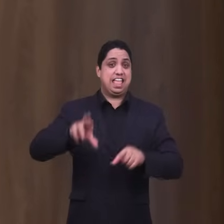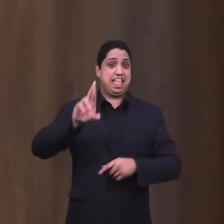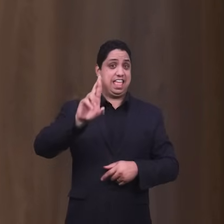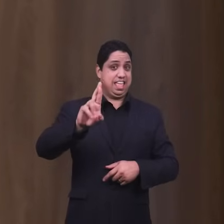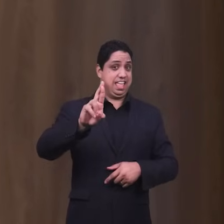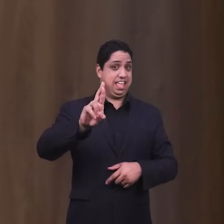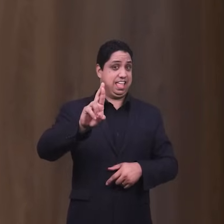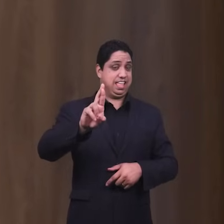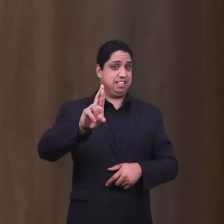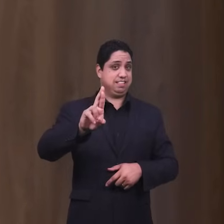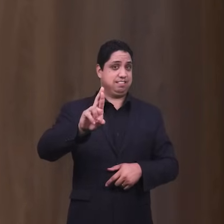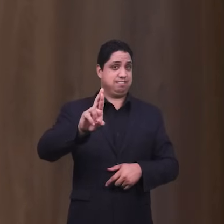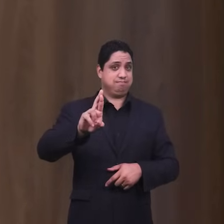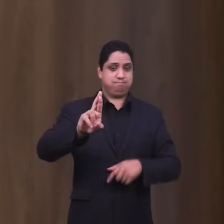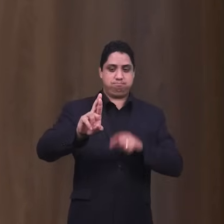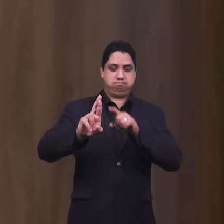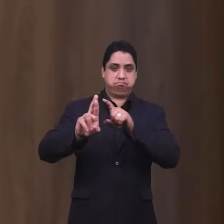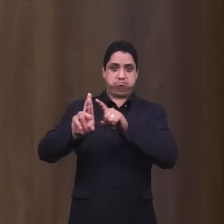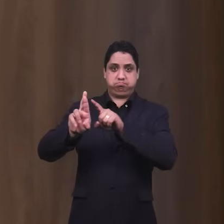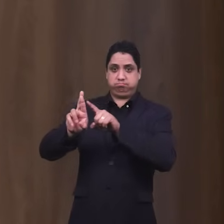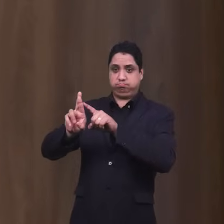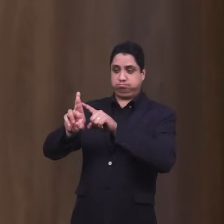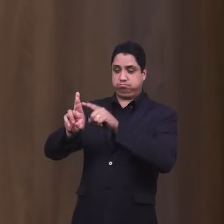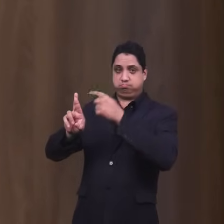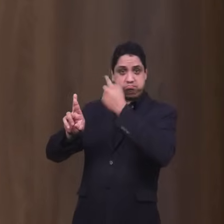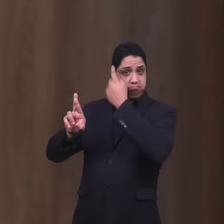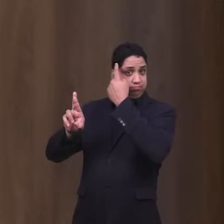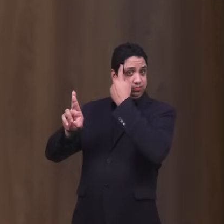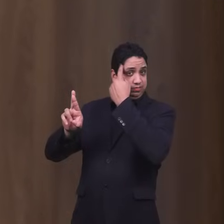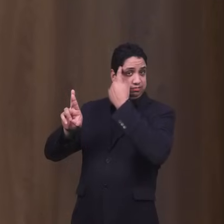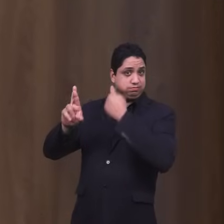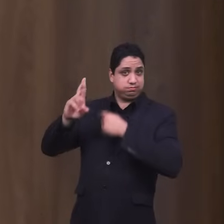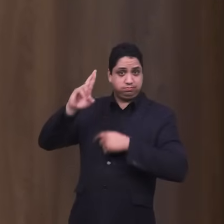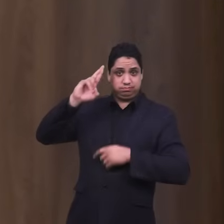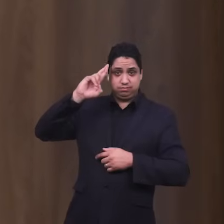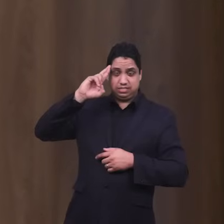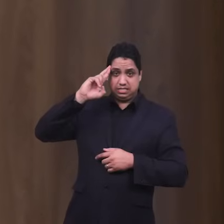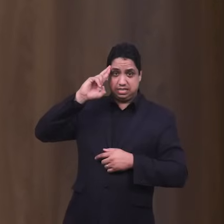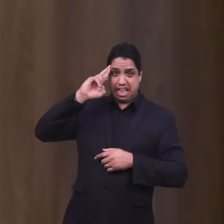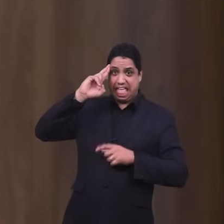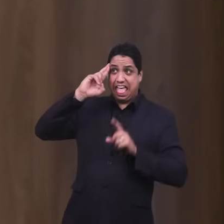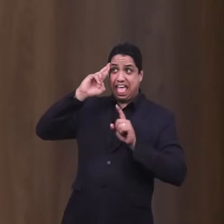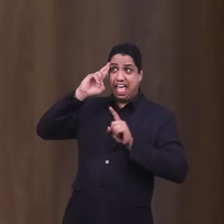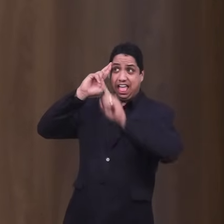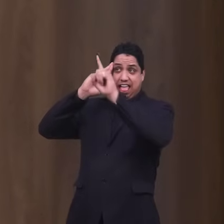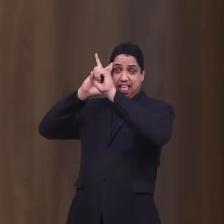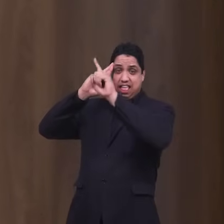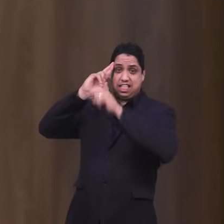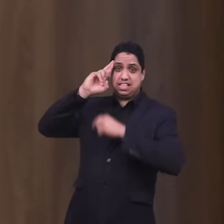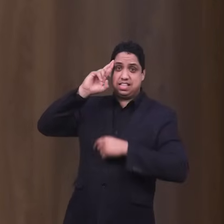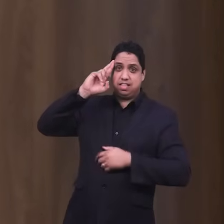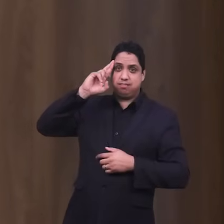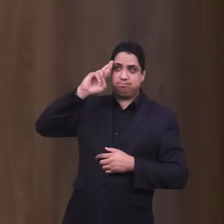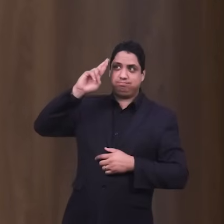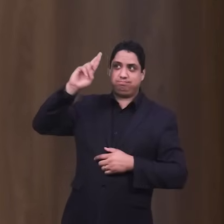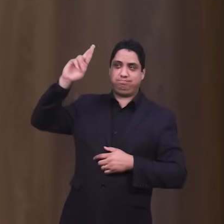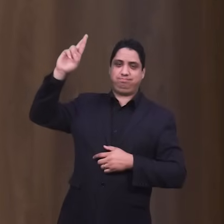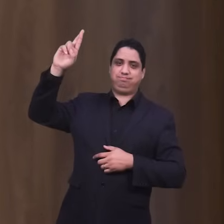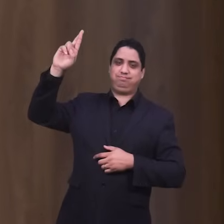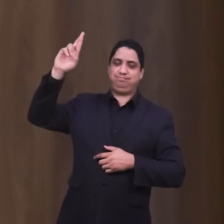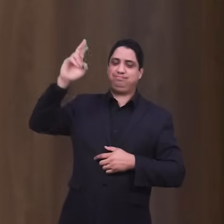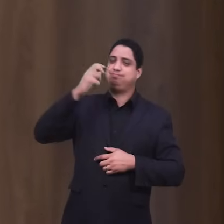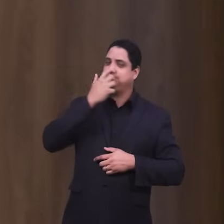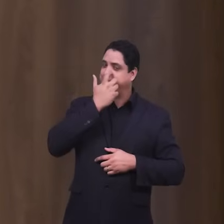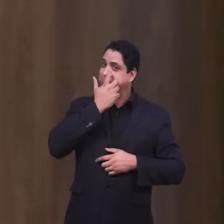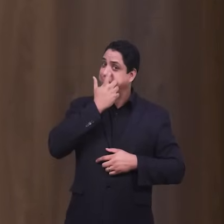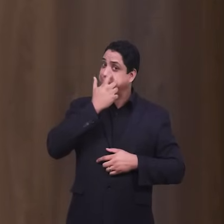dedos agarradinhos aqui na têmpora, aqui na testa, subindo. Senhor, ok? Esse